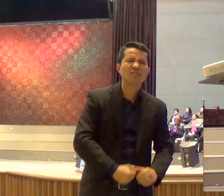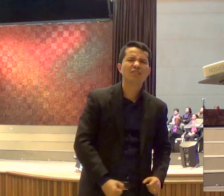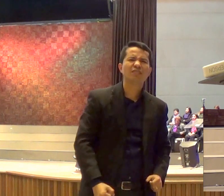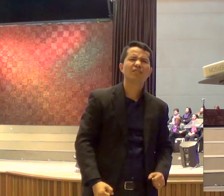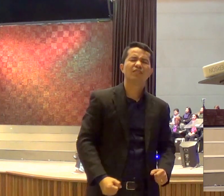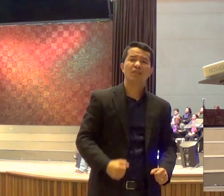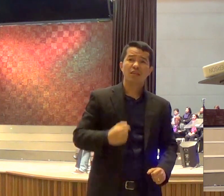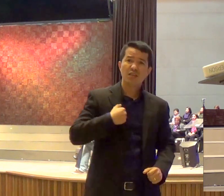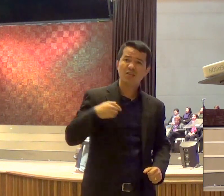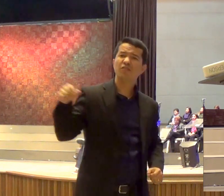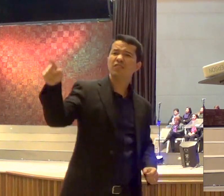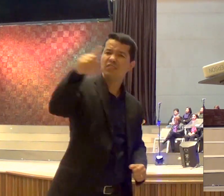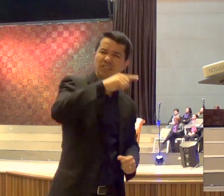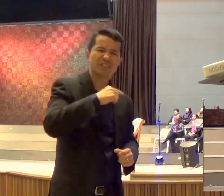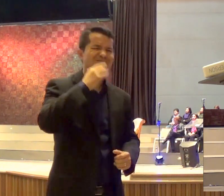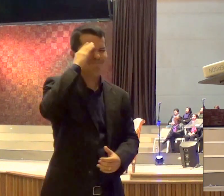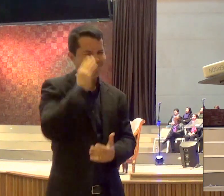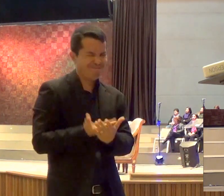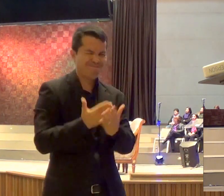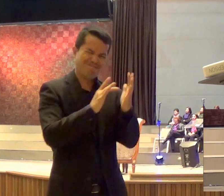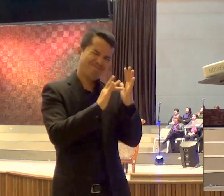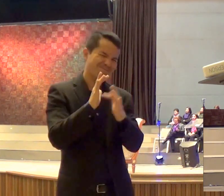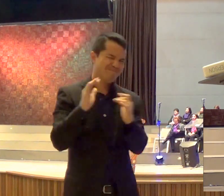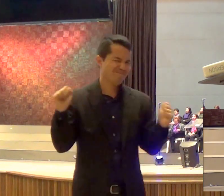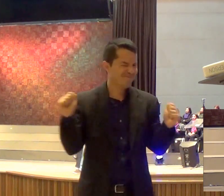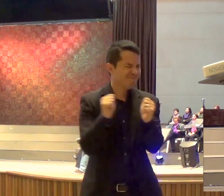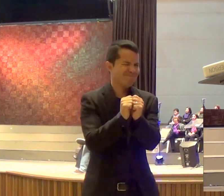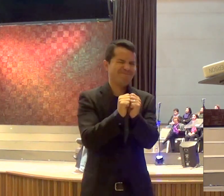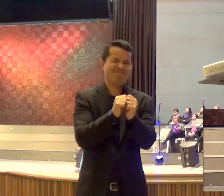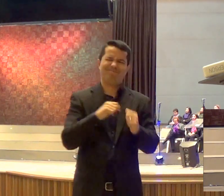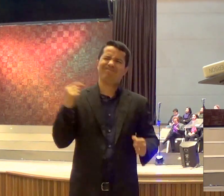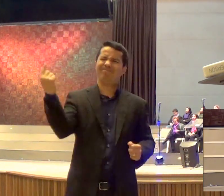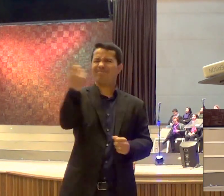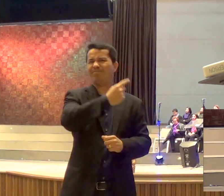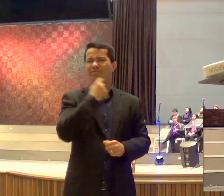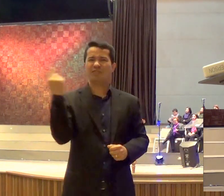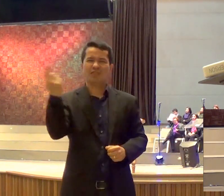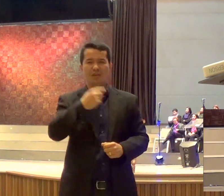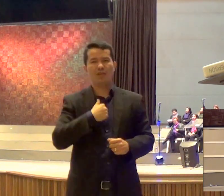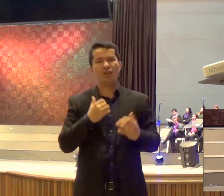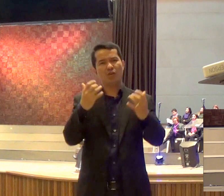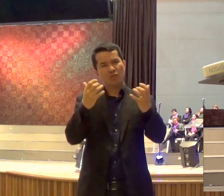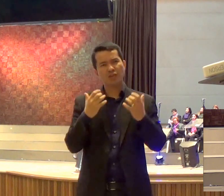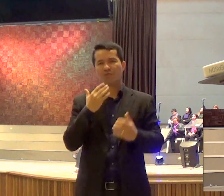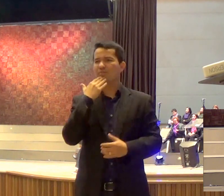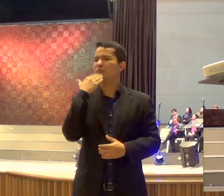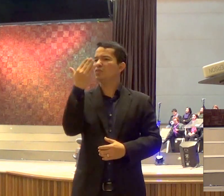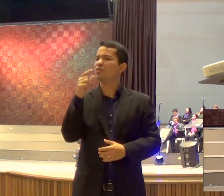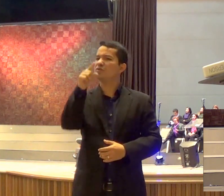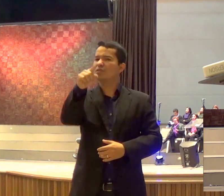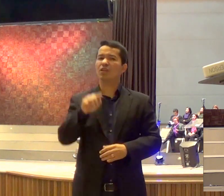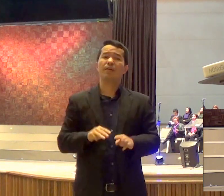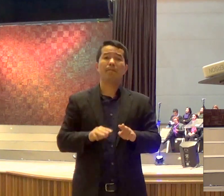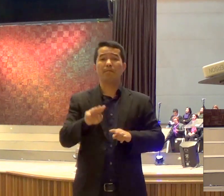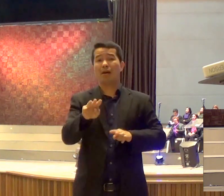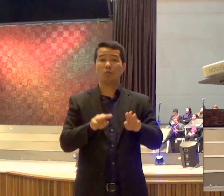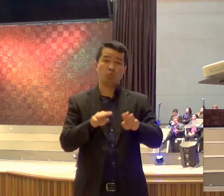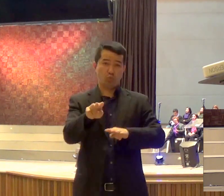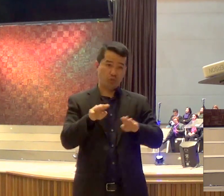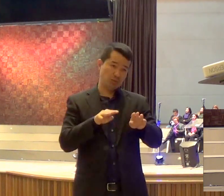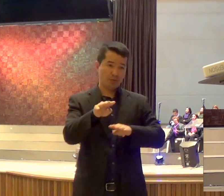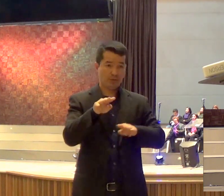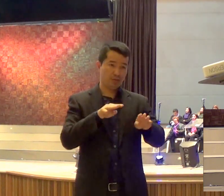e pensando nisso Eu quero ler com você evangelho de Marcos Capítulo 4